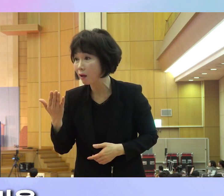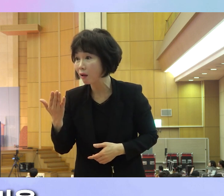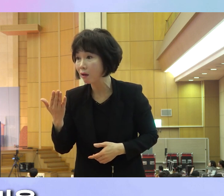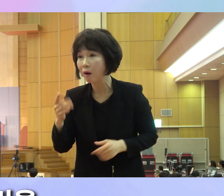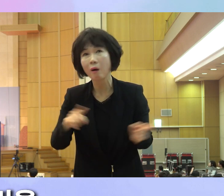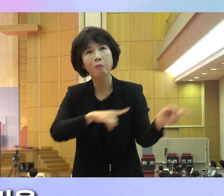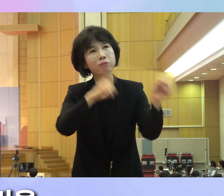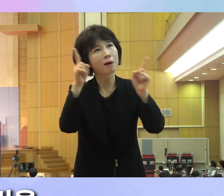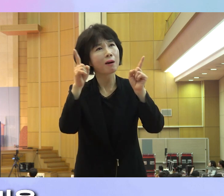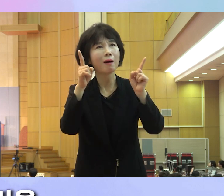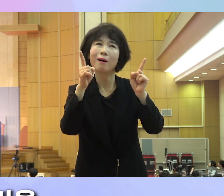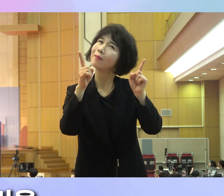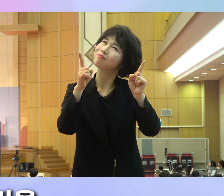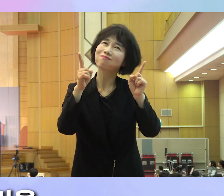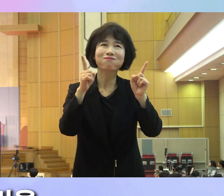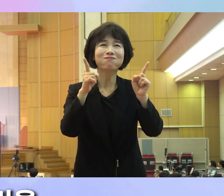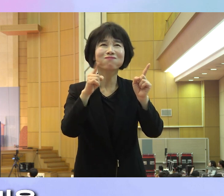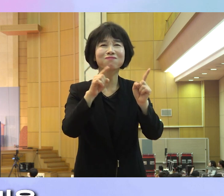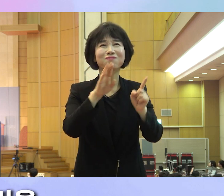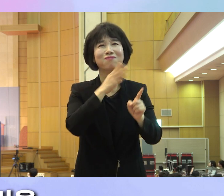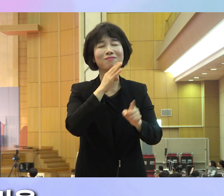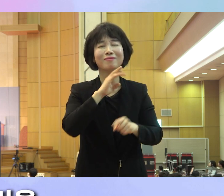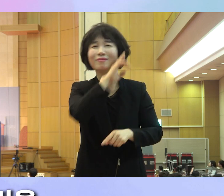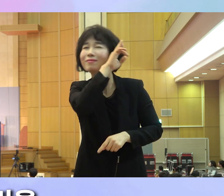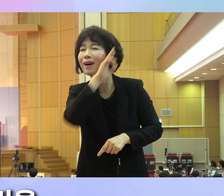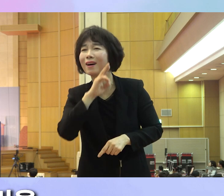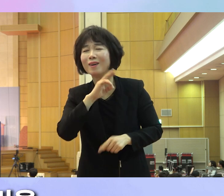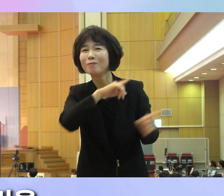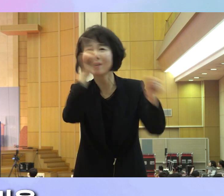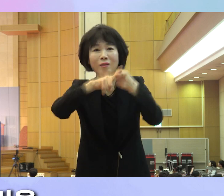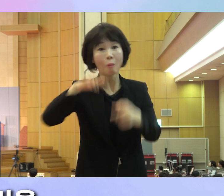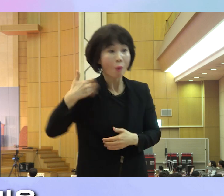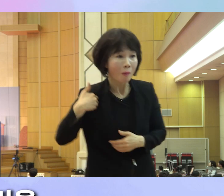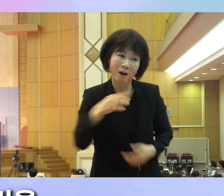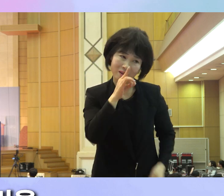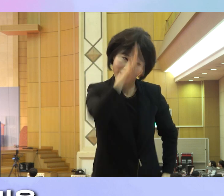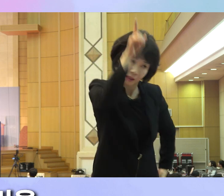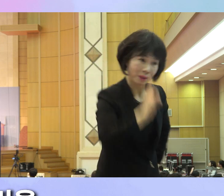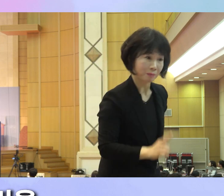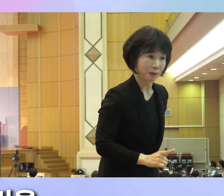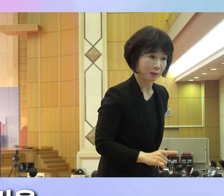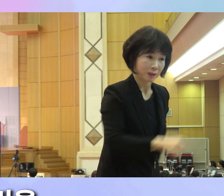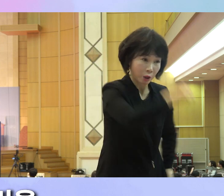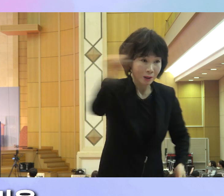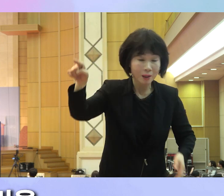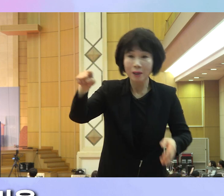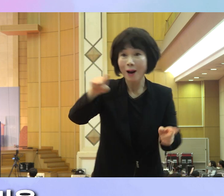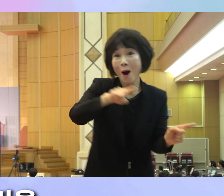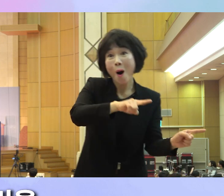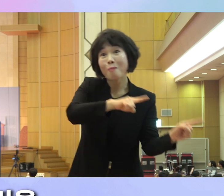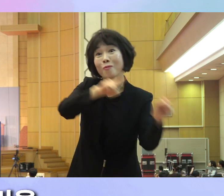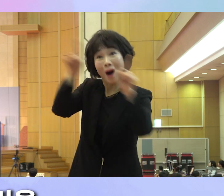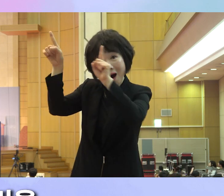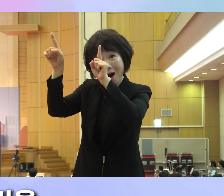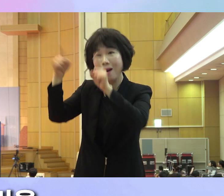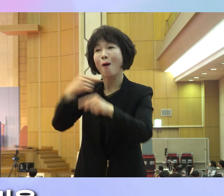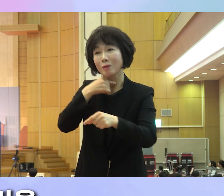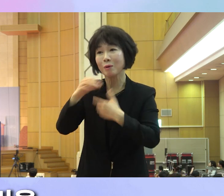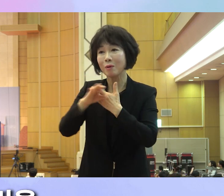걸 알면서도 부활에 이르려면 먼저 그리스도의